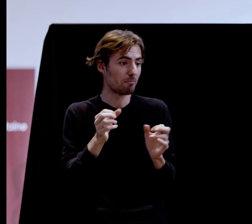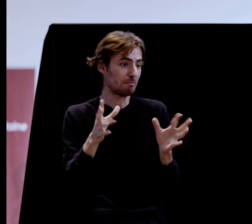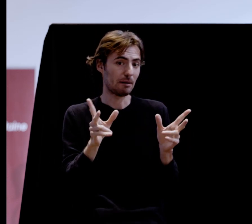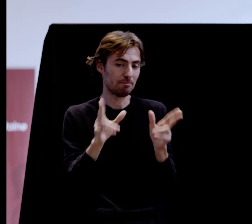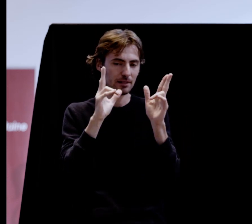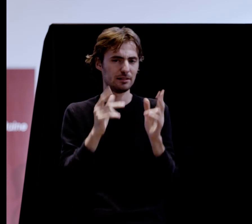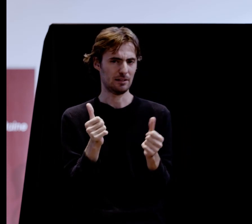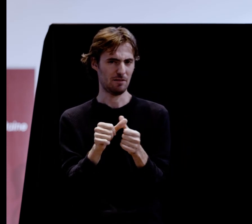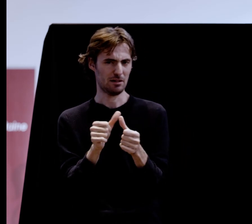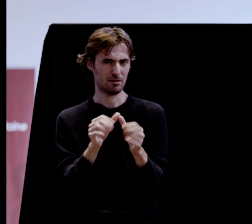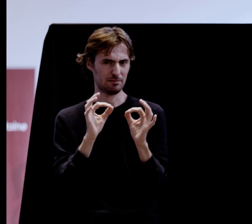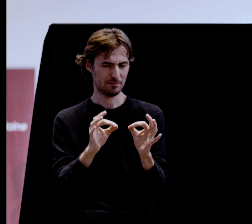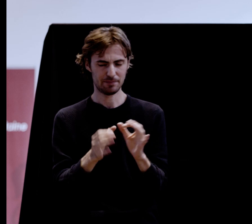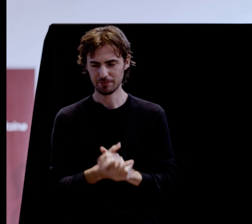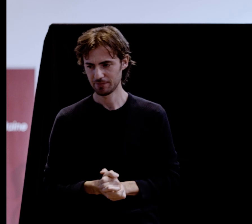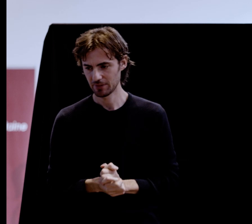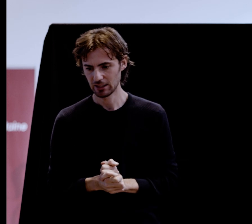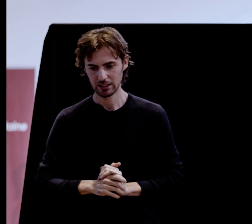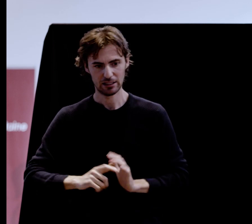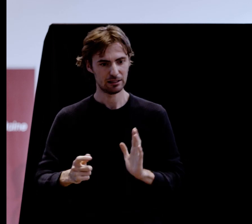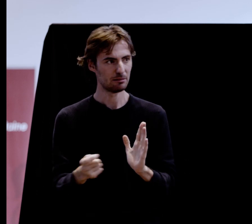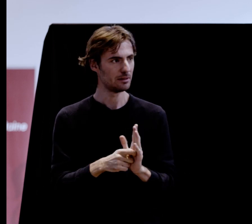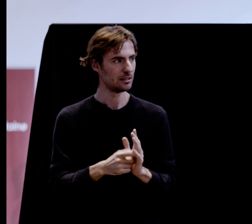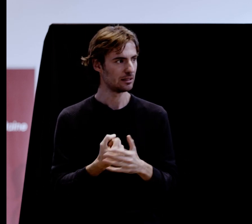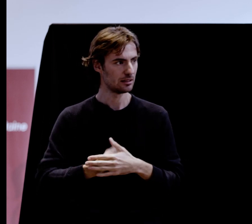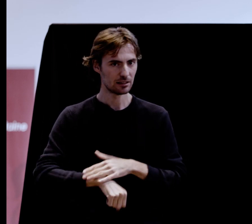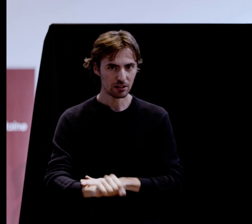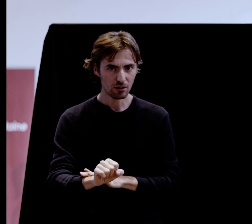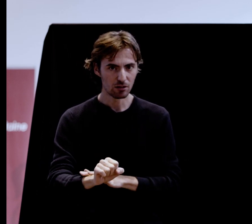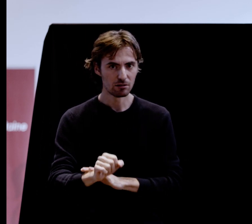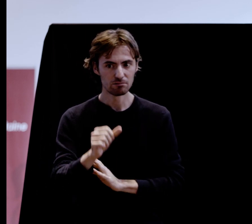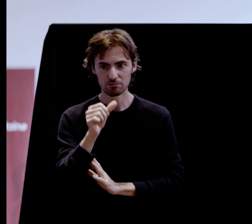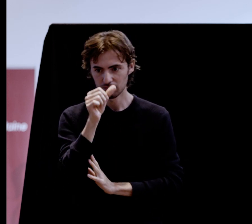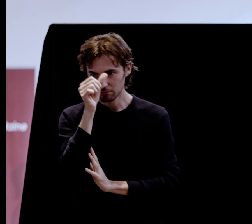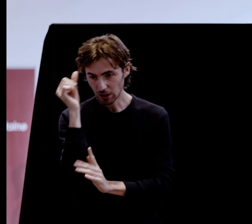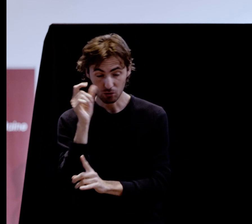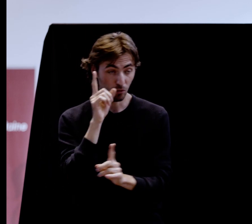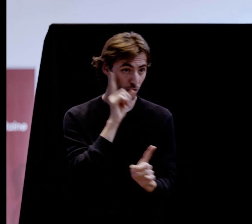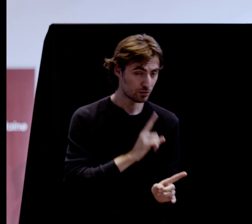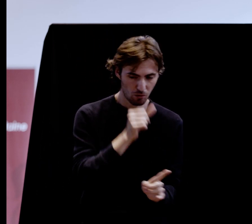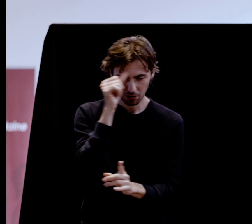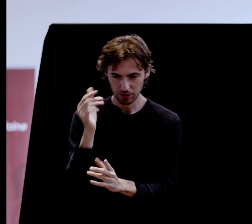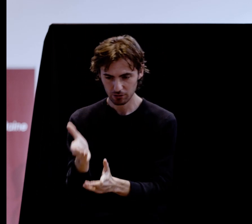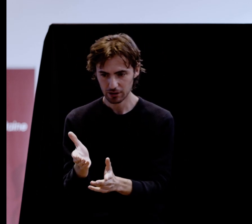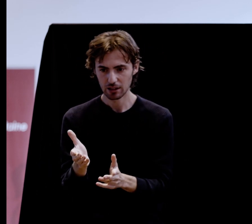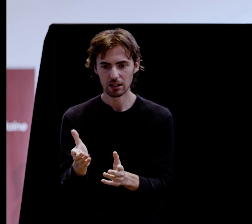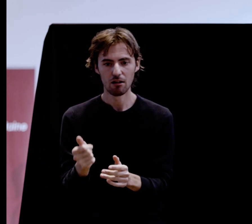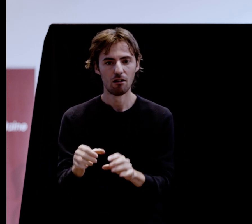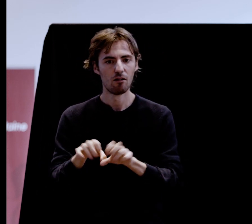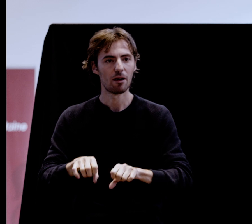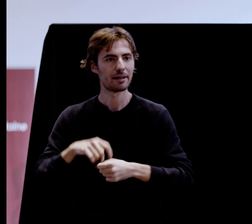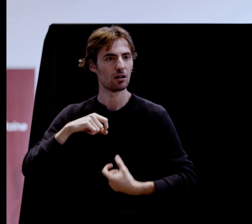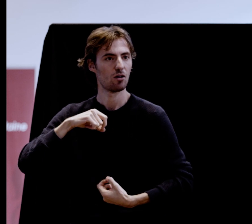que au moment de la naissance, un garçon, et une fille d'ailleurs, mais un garçon, fabrique